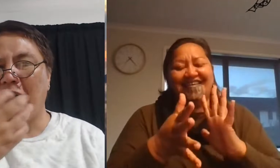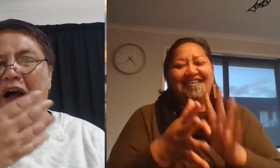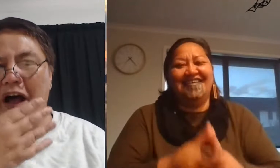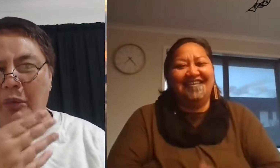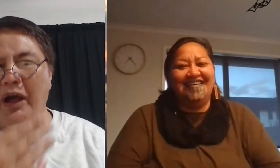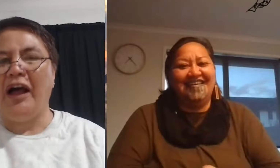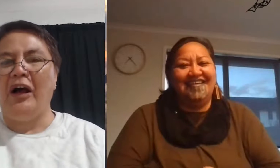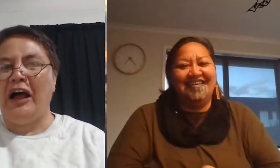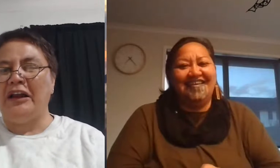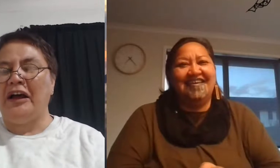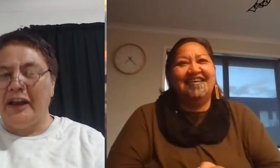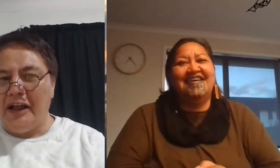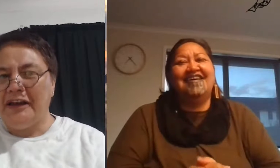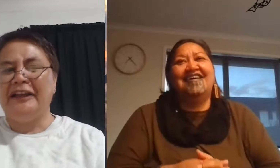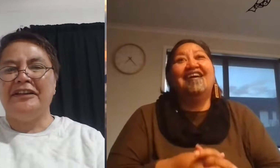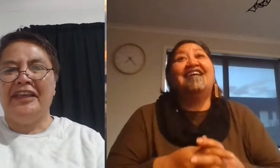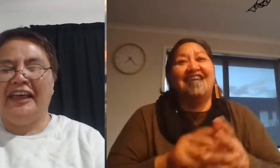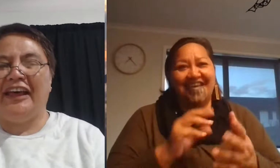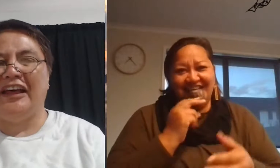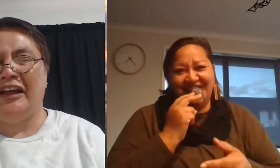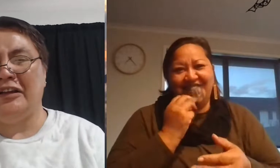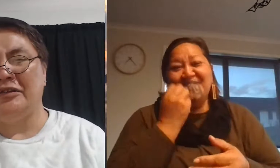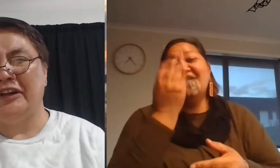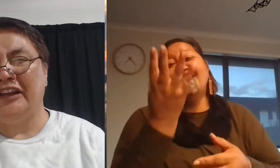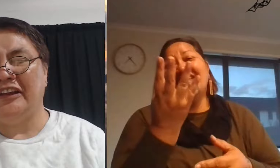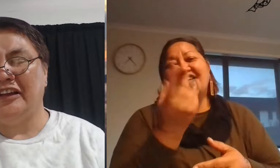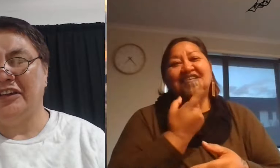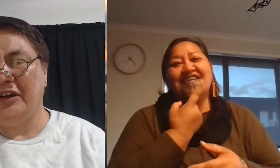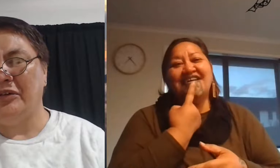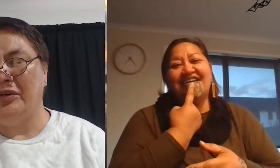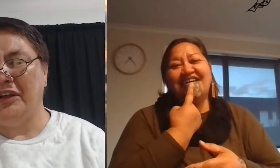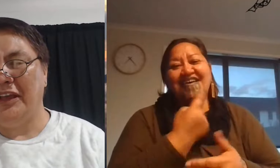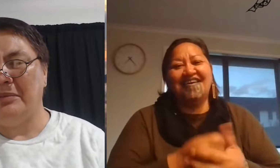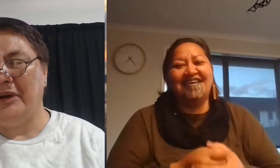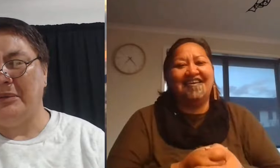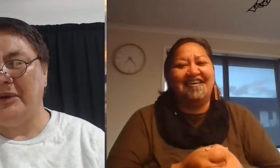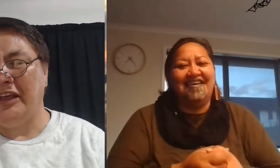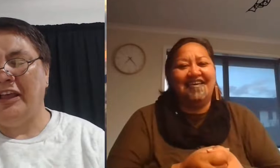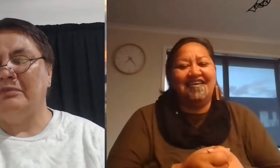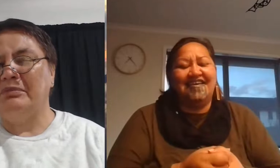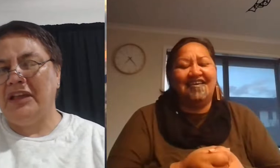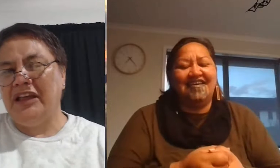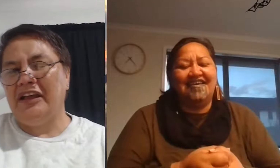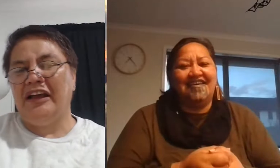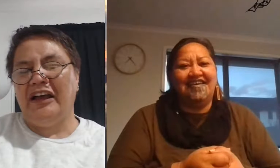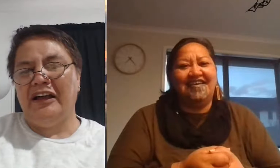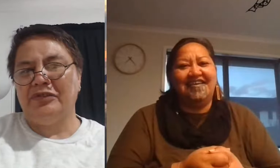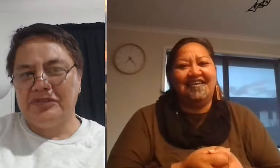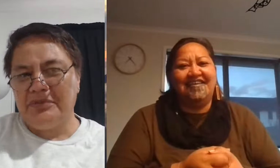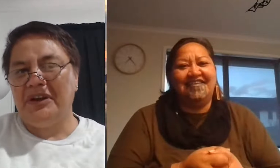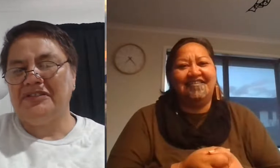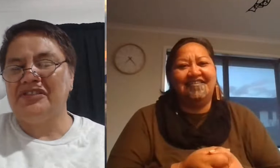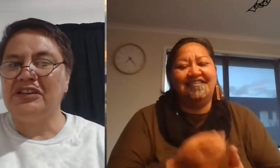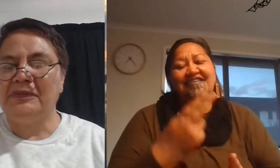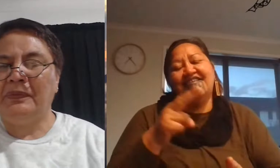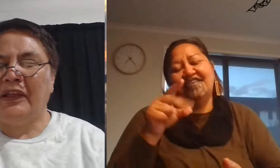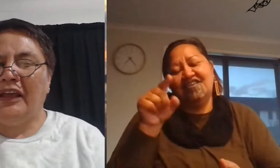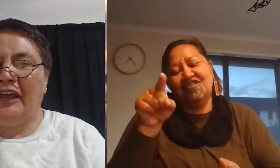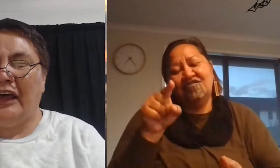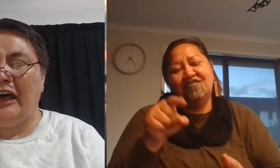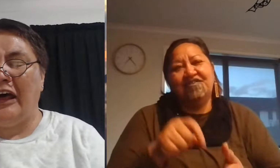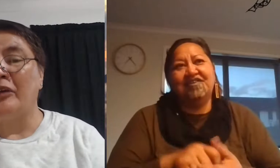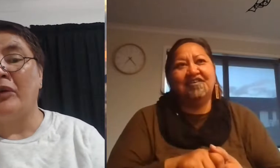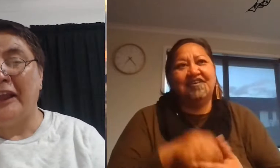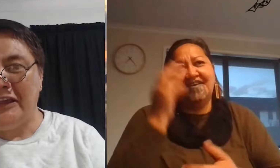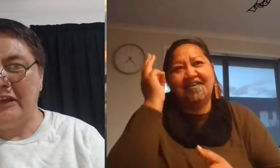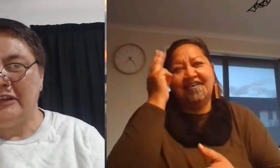Me te reo awaa rānei, no reira kia koe e māma me tō tamaiti